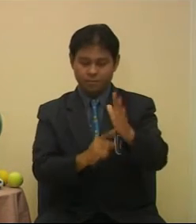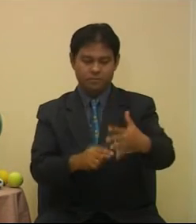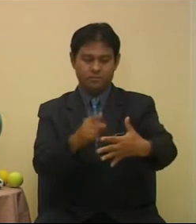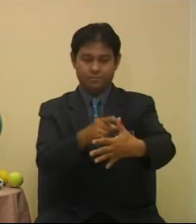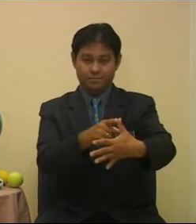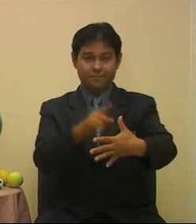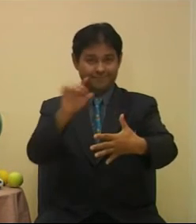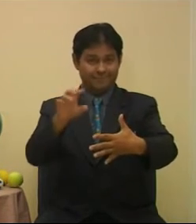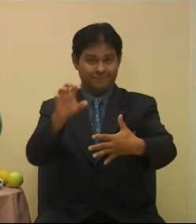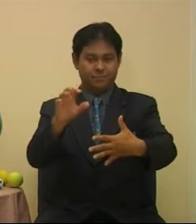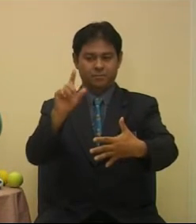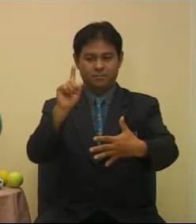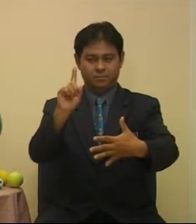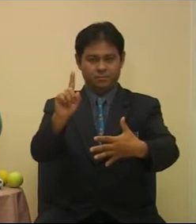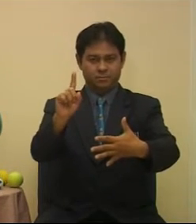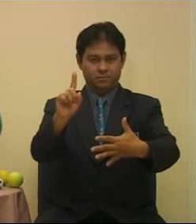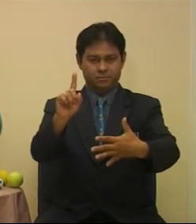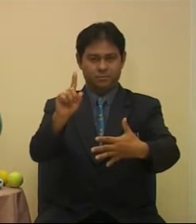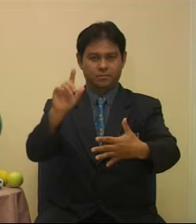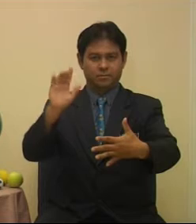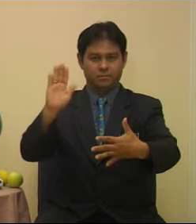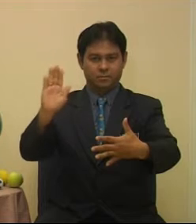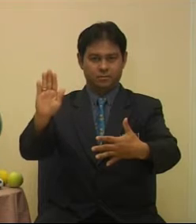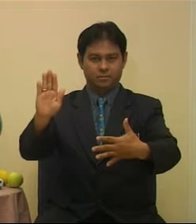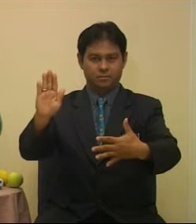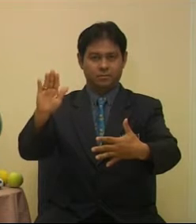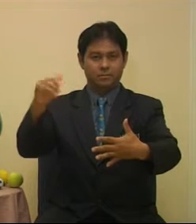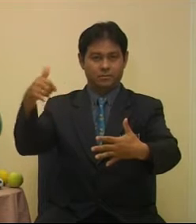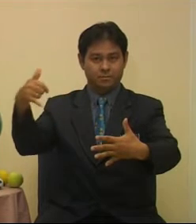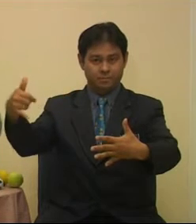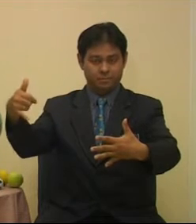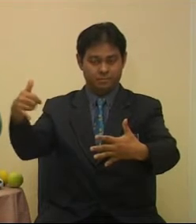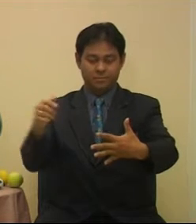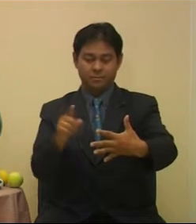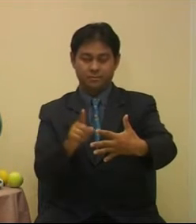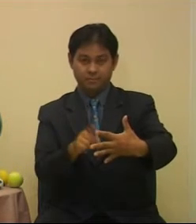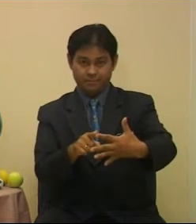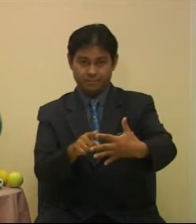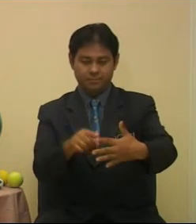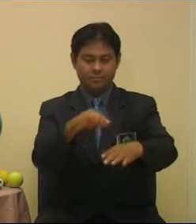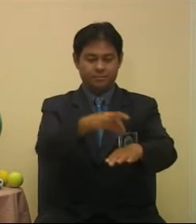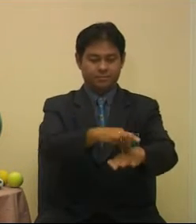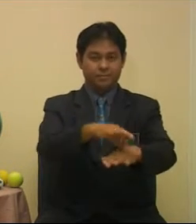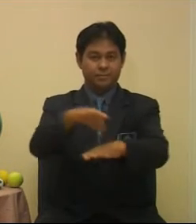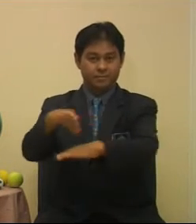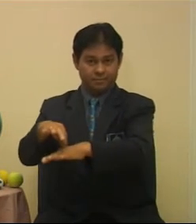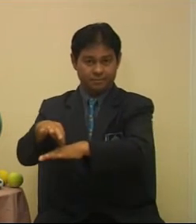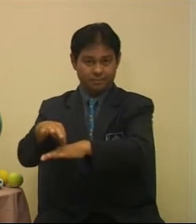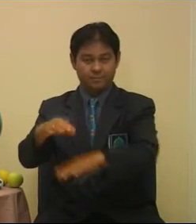ช่น 1. ท่ามือเลข 1 ท่ามือ B จุด ท่ามือตัว Y 2. ตำแหน่งการวางมือเช่นว